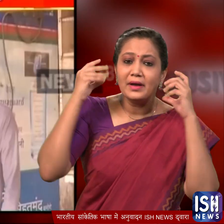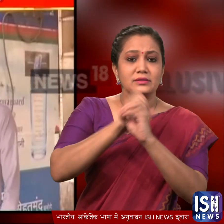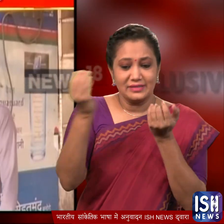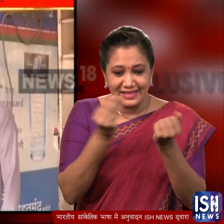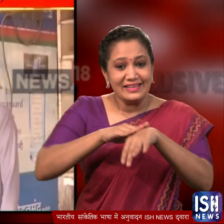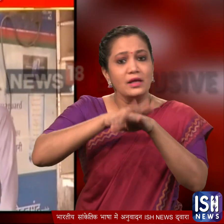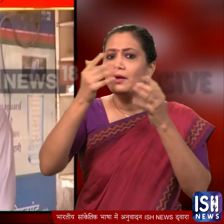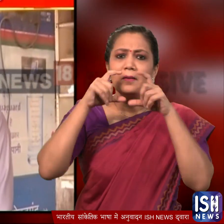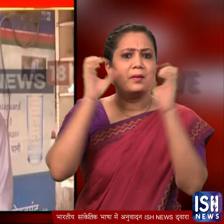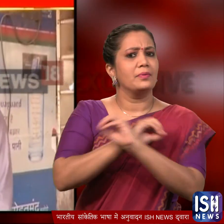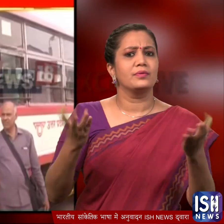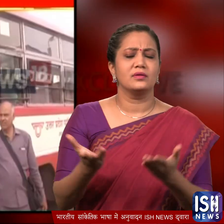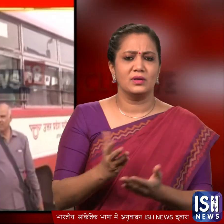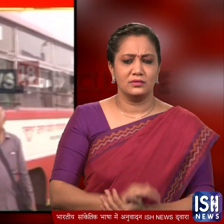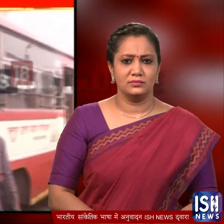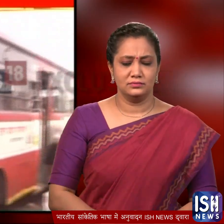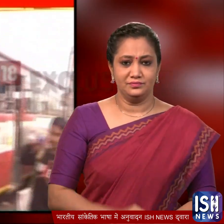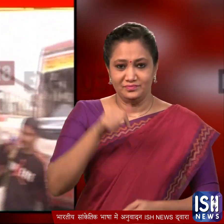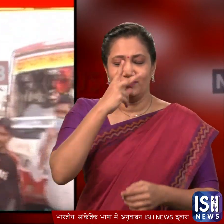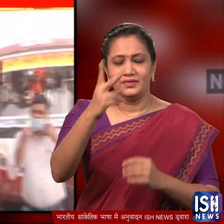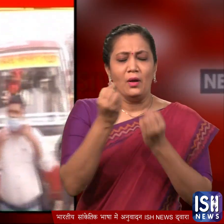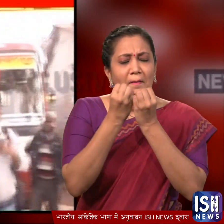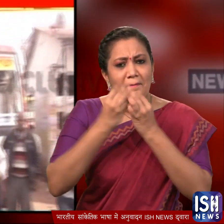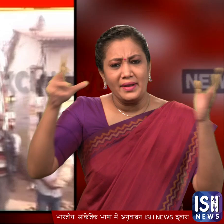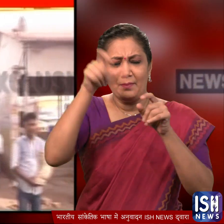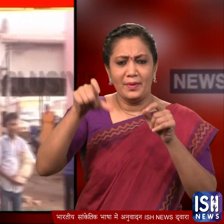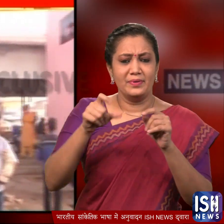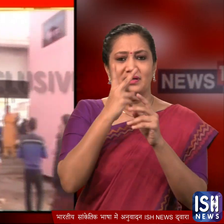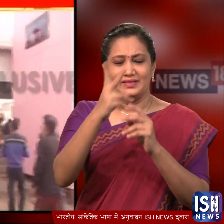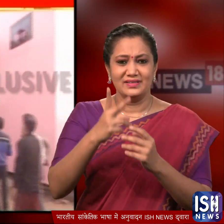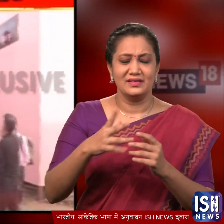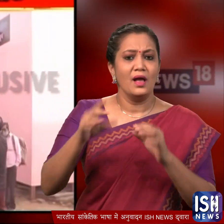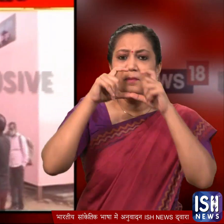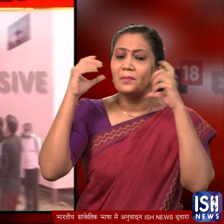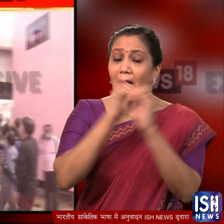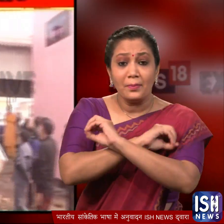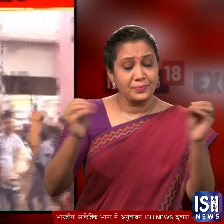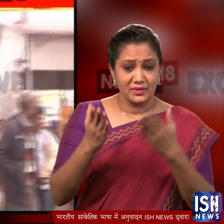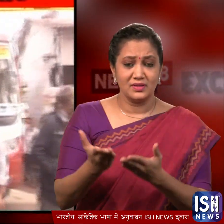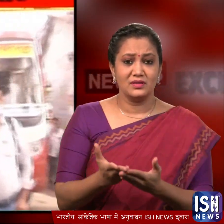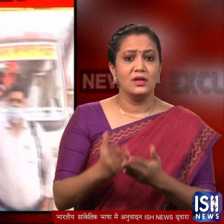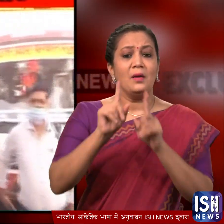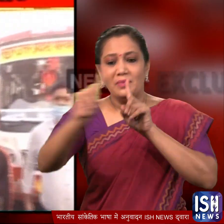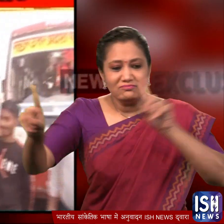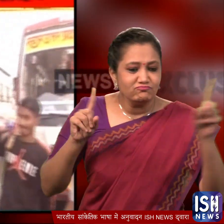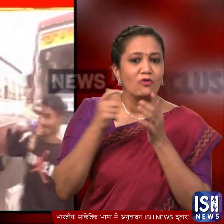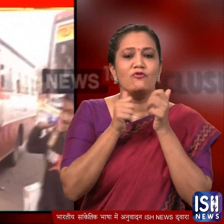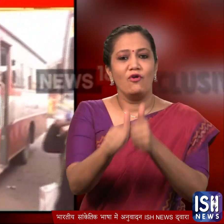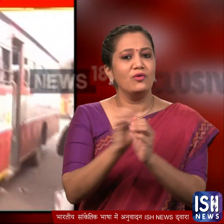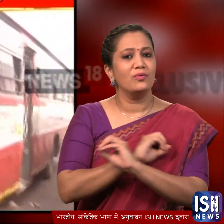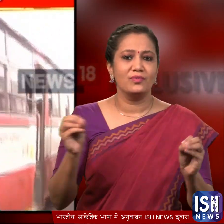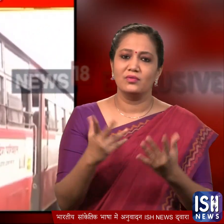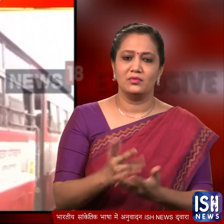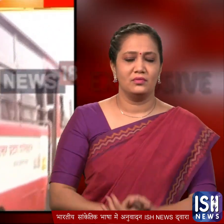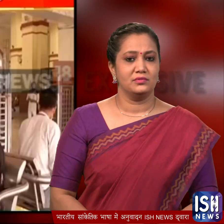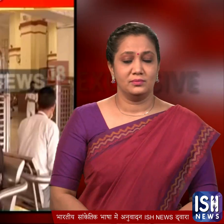भी मास्क पहनना जरूरी नहीं समझा। आप यहाँ देख सकते हैं कि बहुत सारे लोग हैं जो देखिए मास्क नहीं लगाए हैं, ना ही सोशल डिस्टेंसिंग का